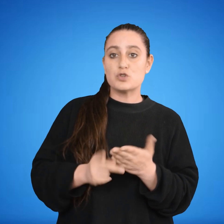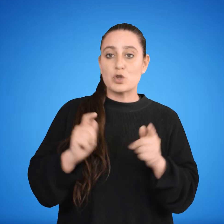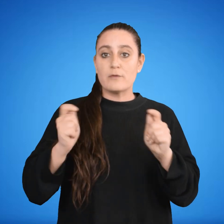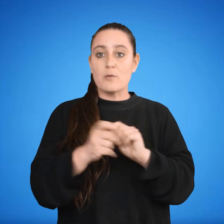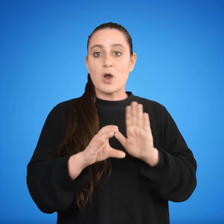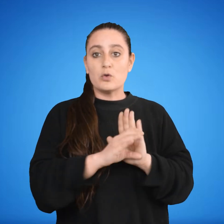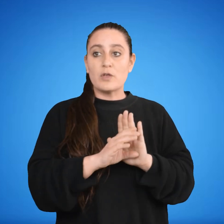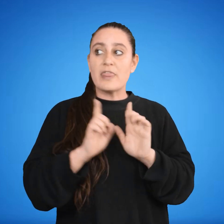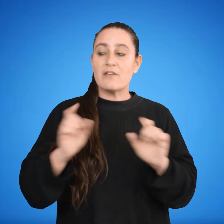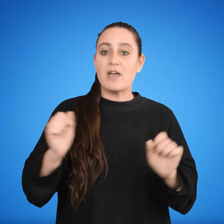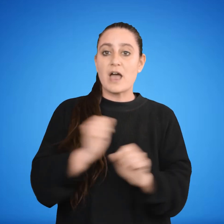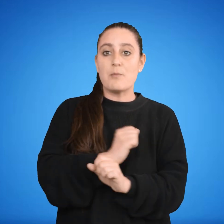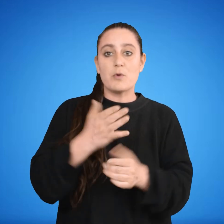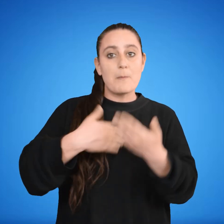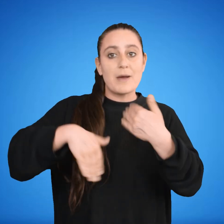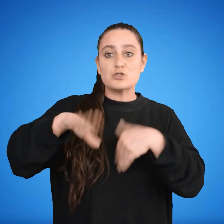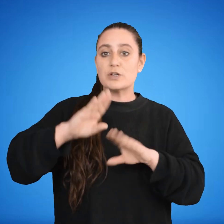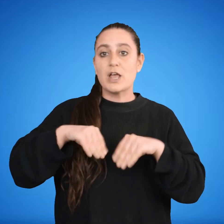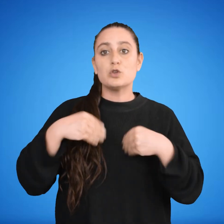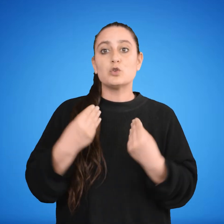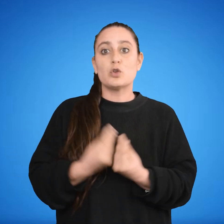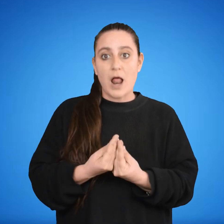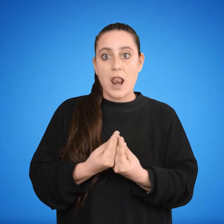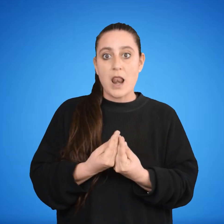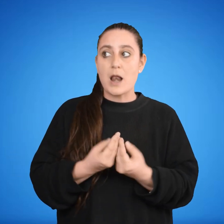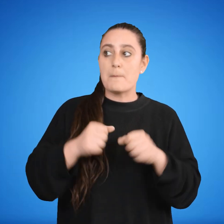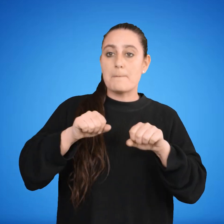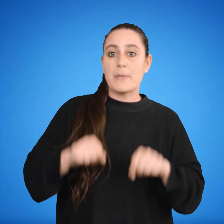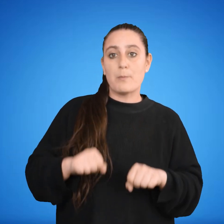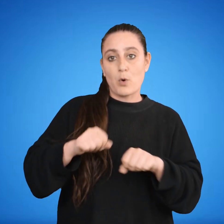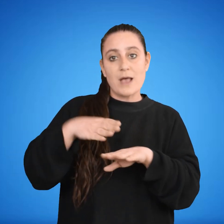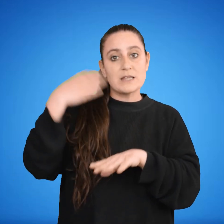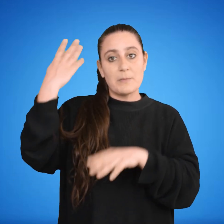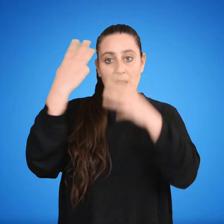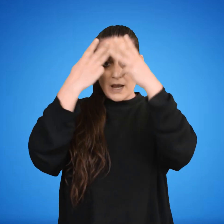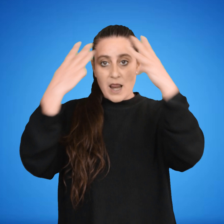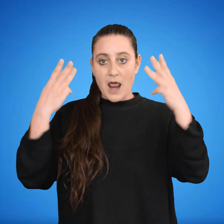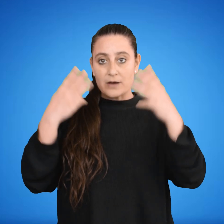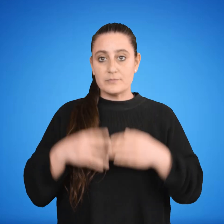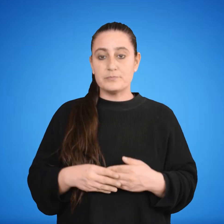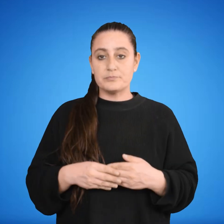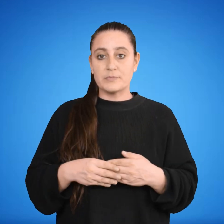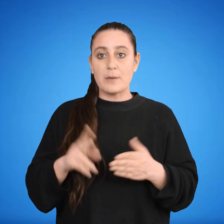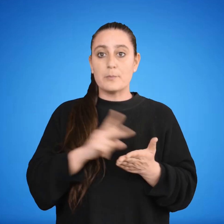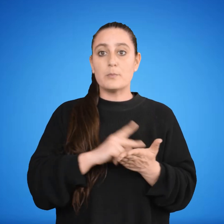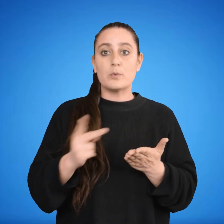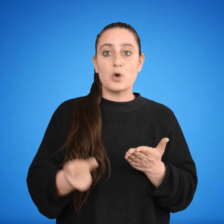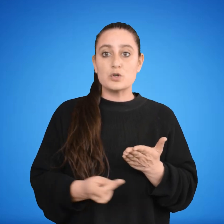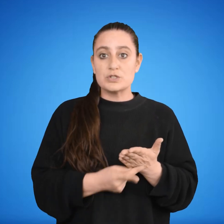deberán ser aprobados por mayoría absoluta del total de los componentes de la Asamblea General. El proyecto que fuere desechado